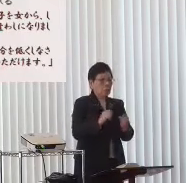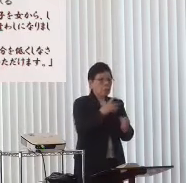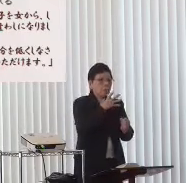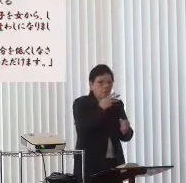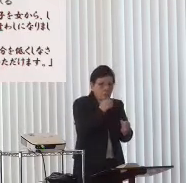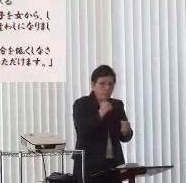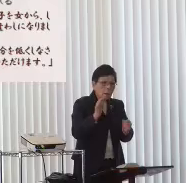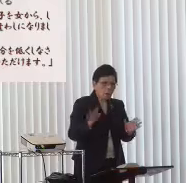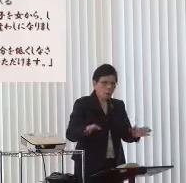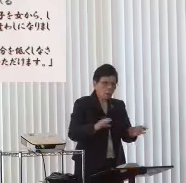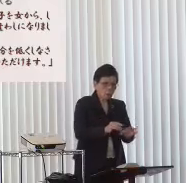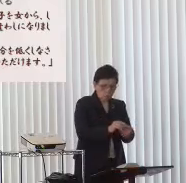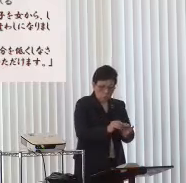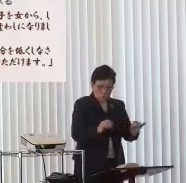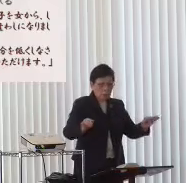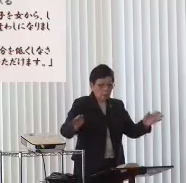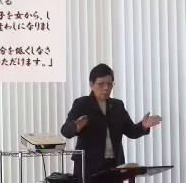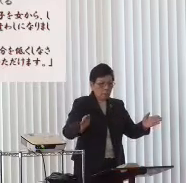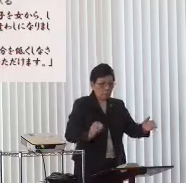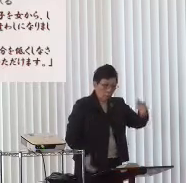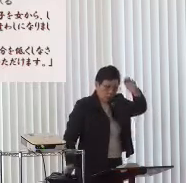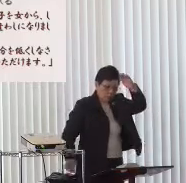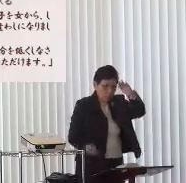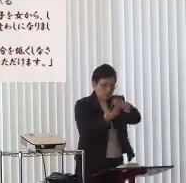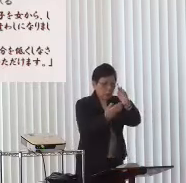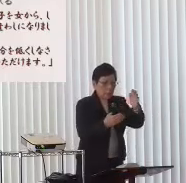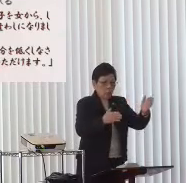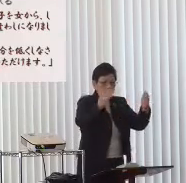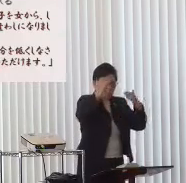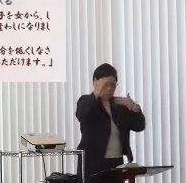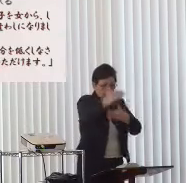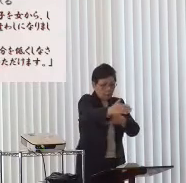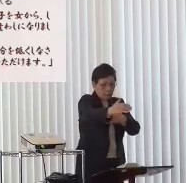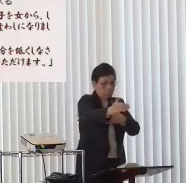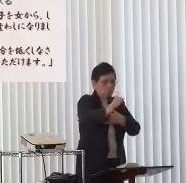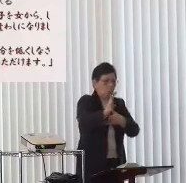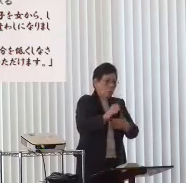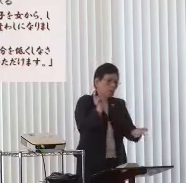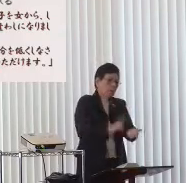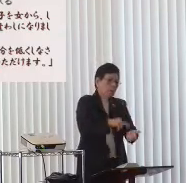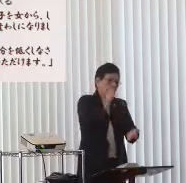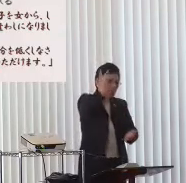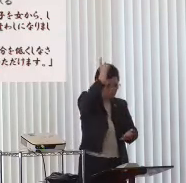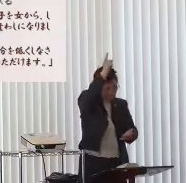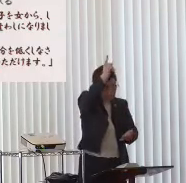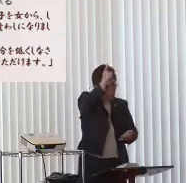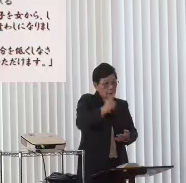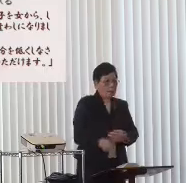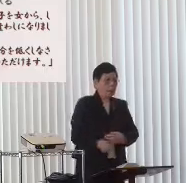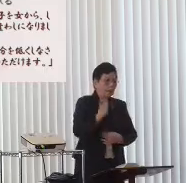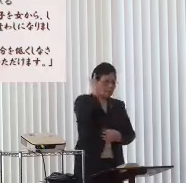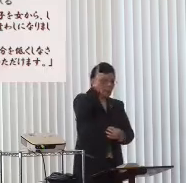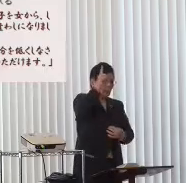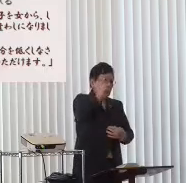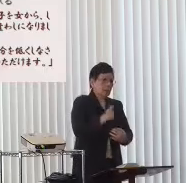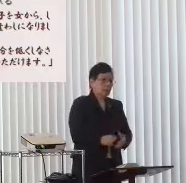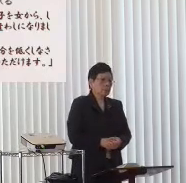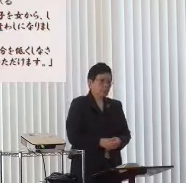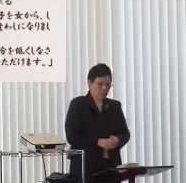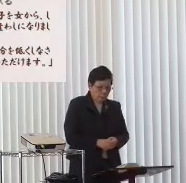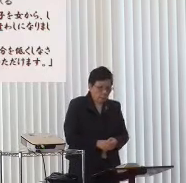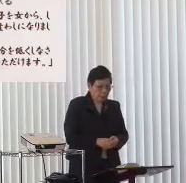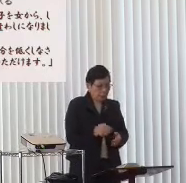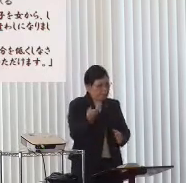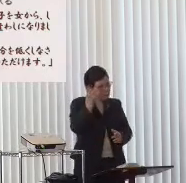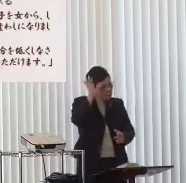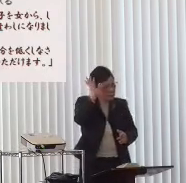この地を歩まれるベストな期間、周期であったんですね。あるいは私たちに試みが与えられて、なかな